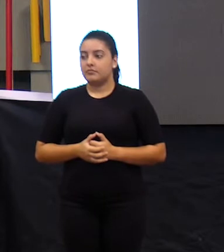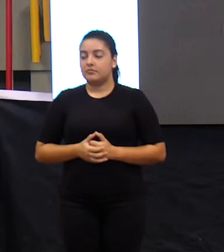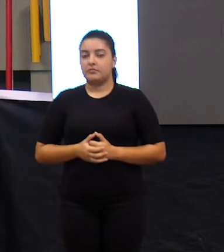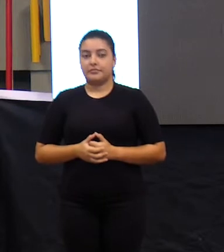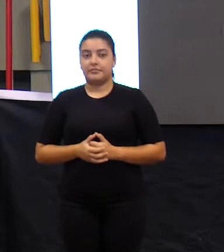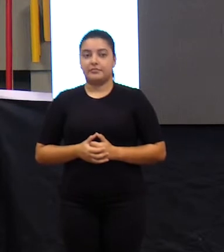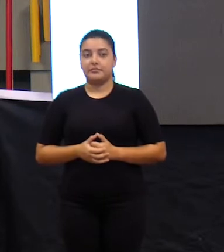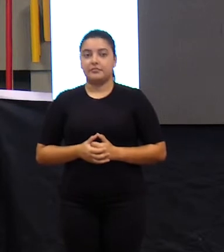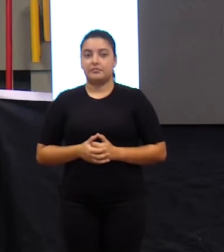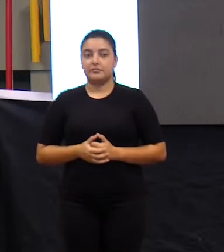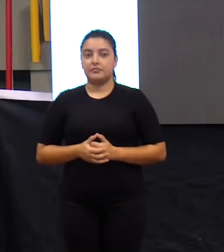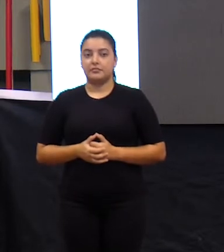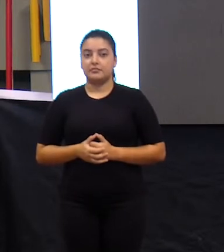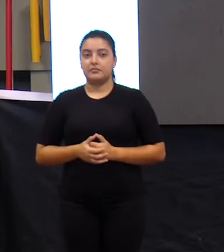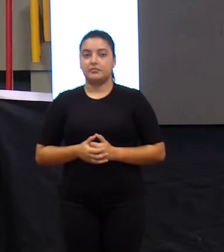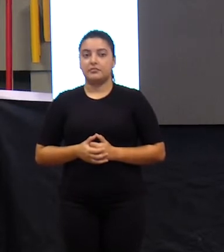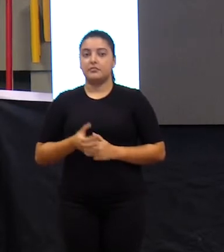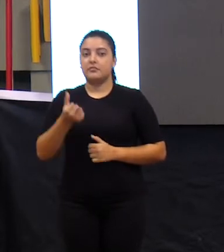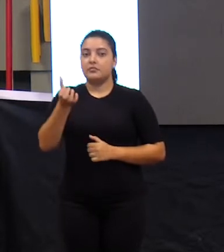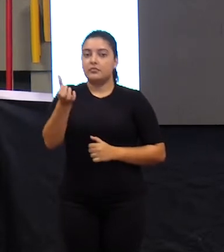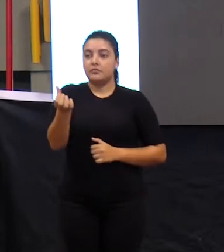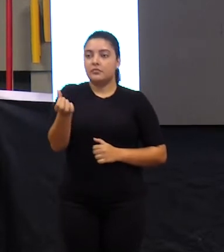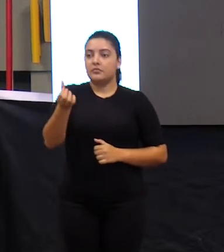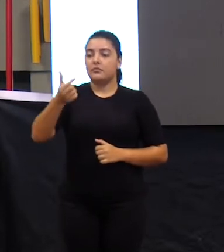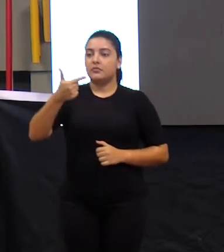Muito bem,